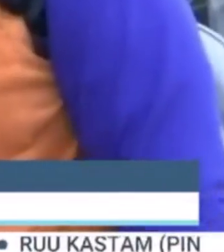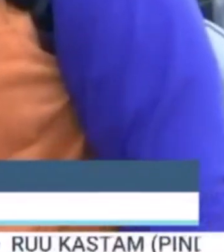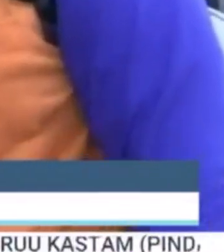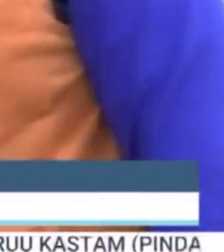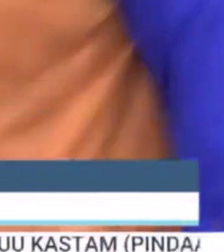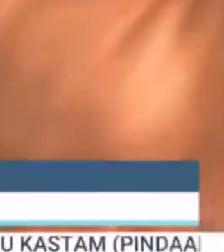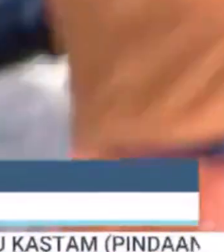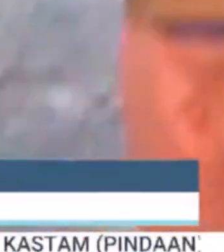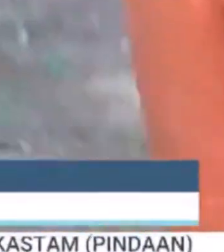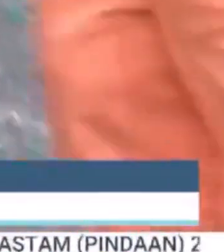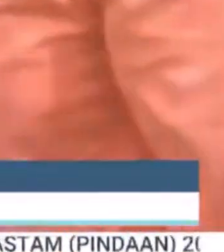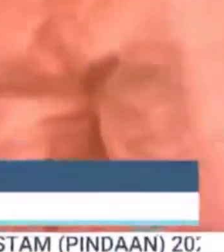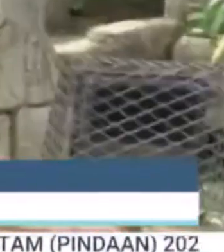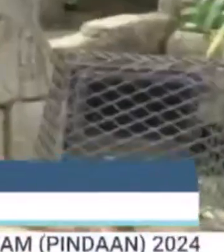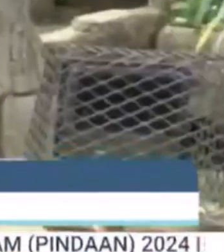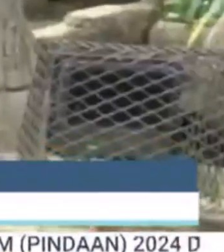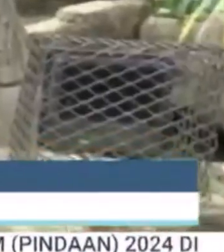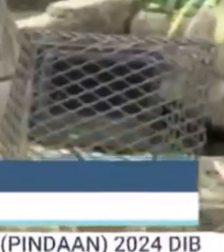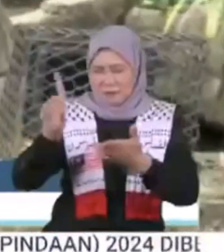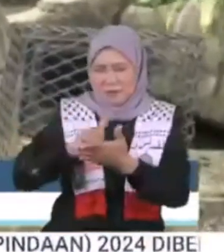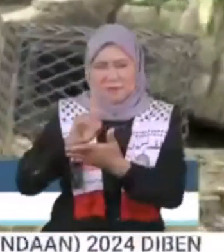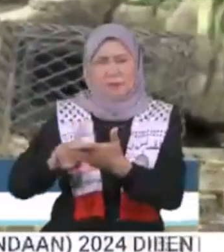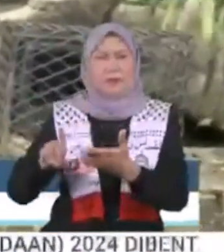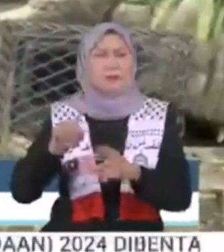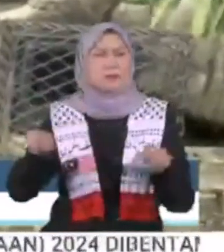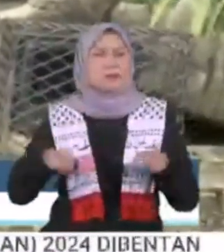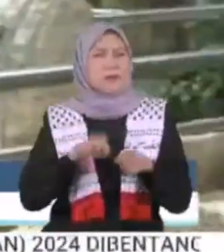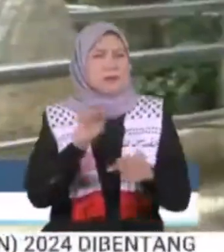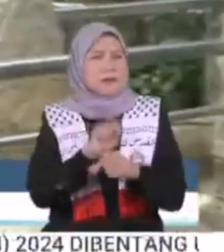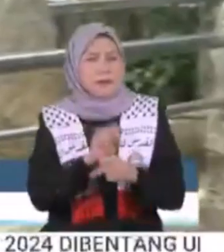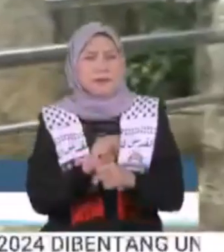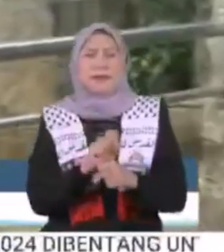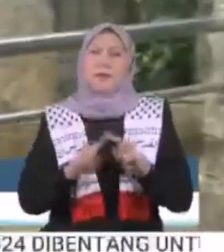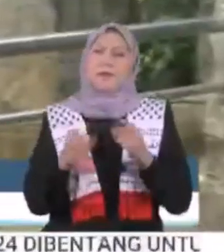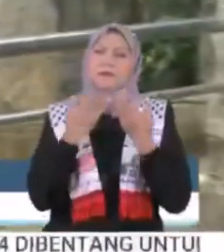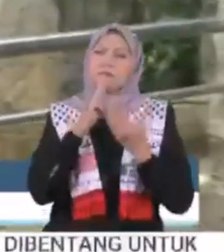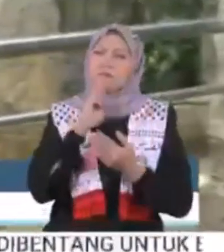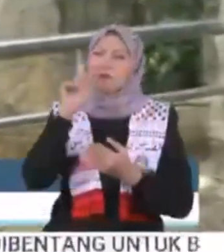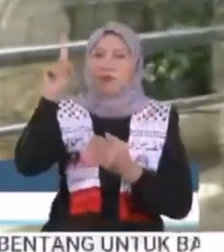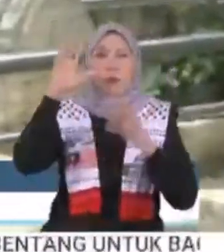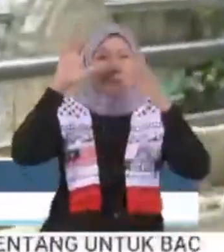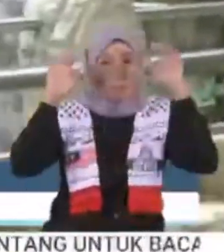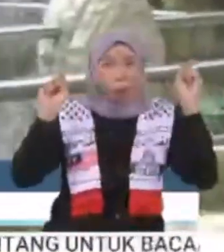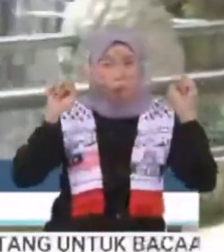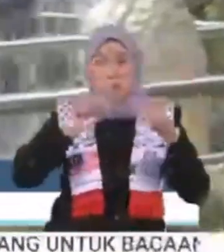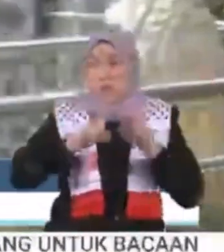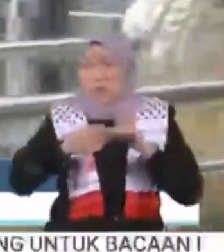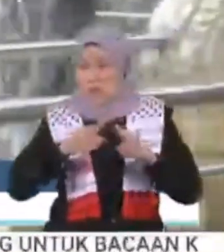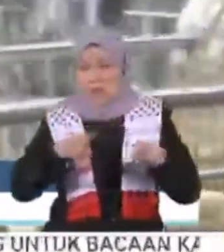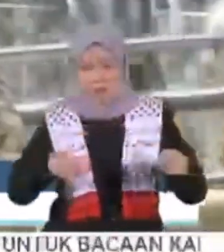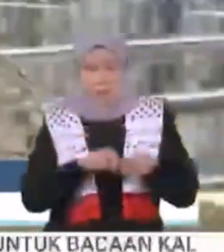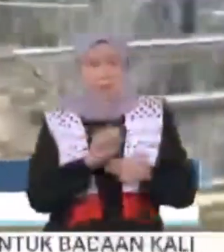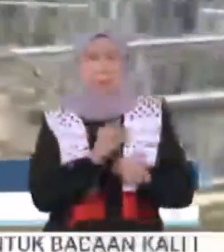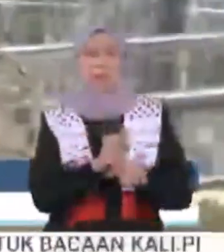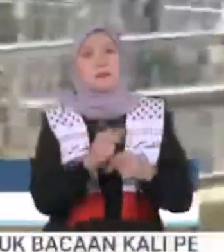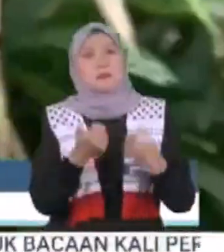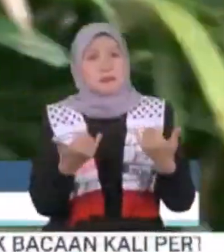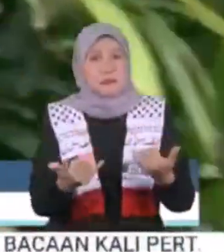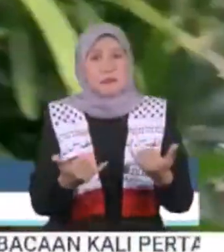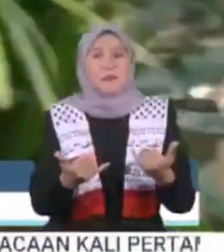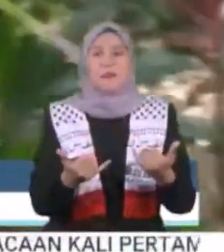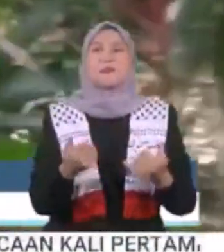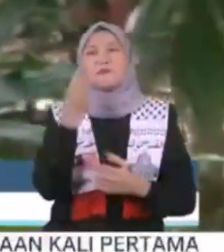Pernah berdepan dengan pelbagai diskriminasi di tempat kerja, dia bersyukur majikan serta rakan-rakan di tempat kerjanya